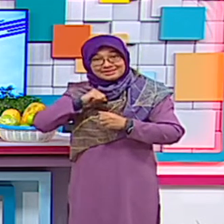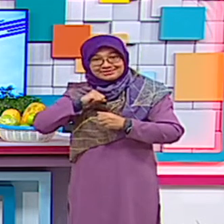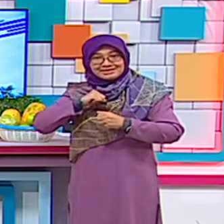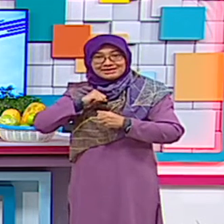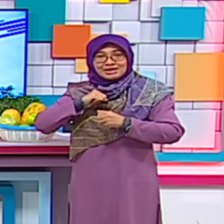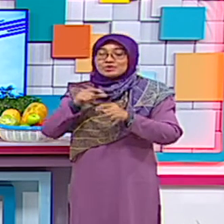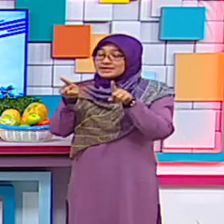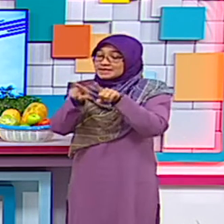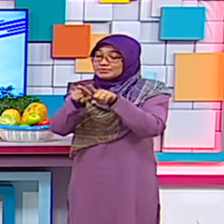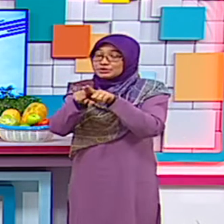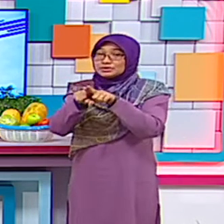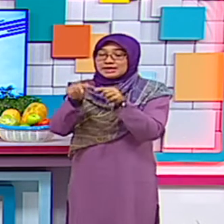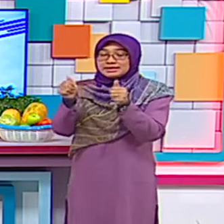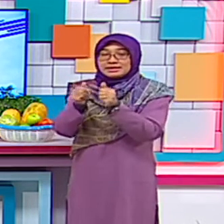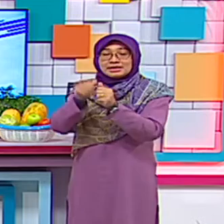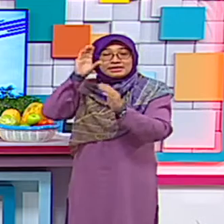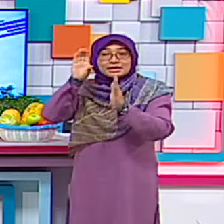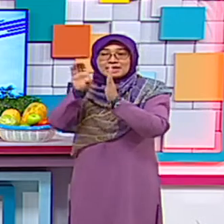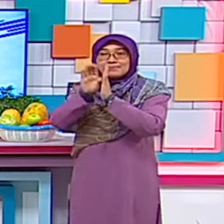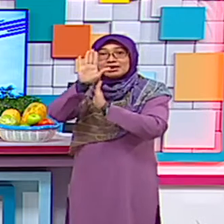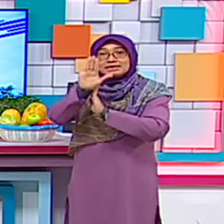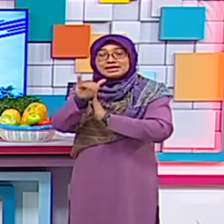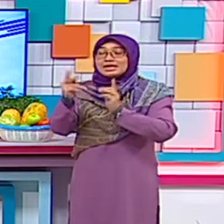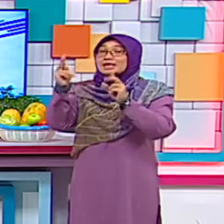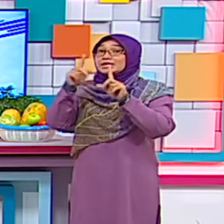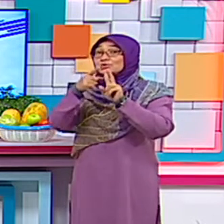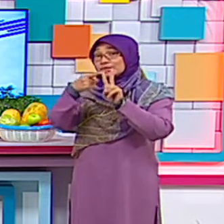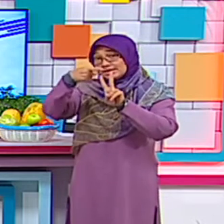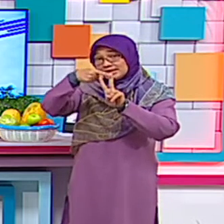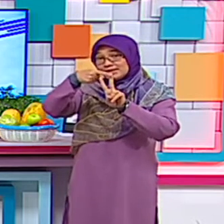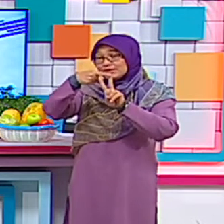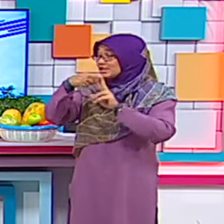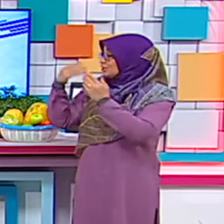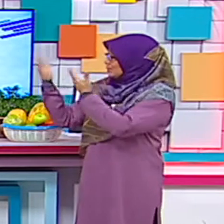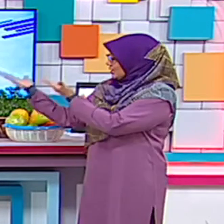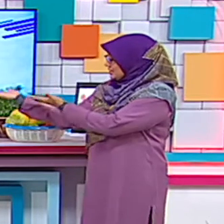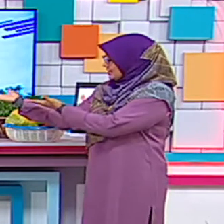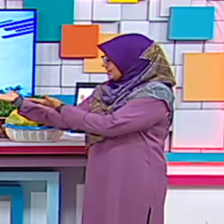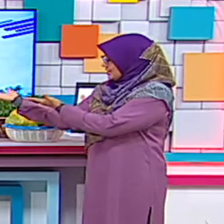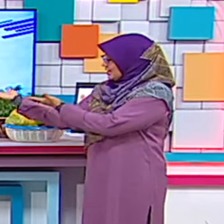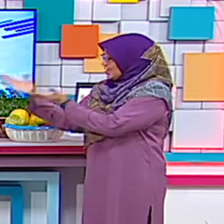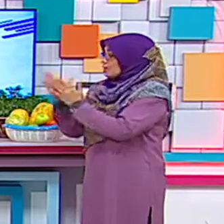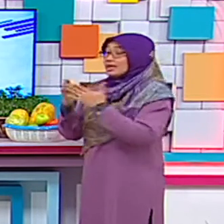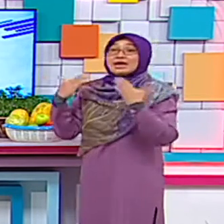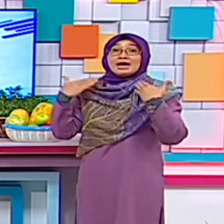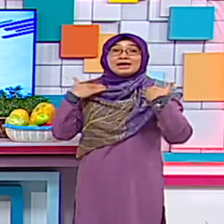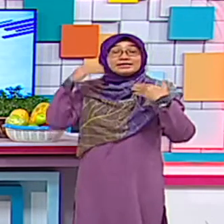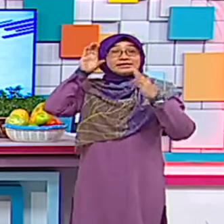sendiri oke sama juga dengan gambar yang kedua kamarnya kedua di sana oke ada